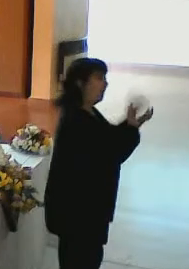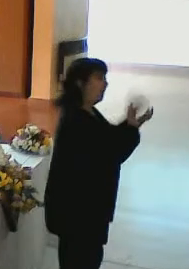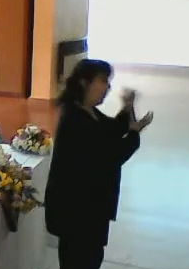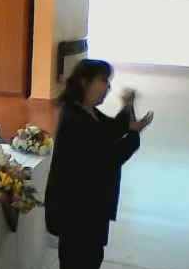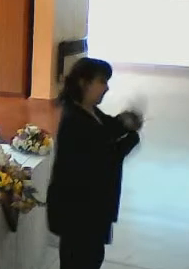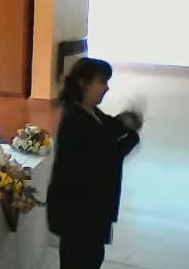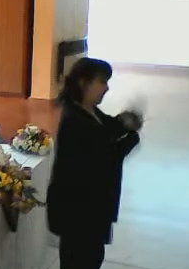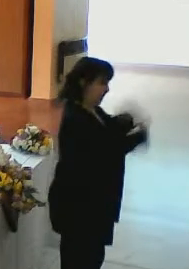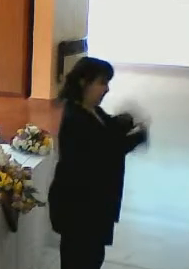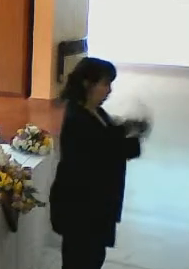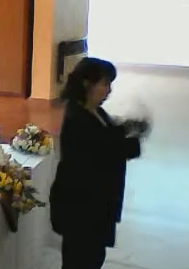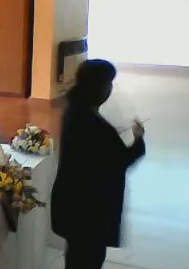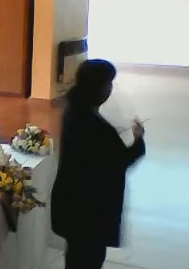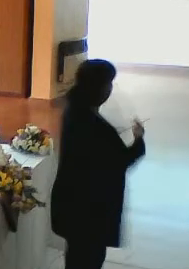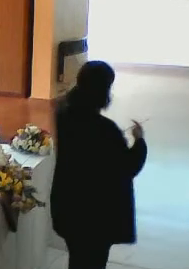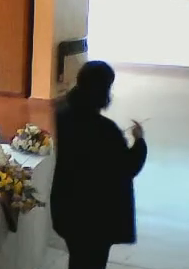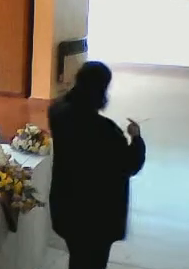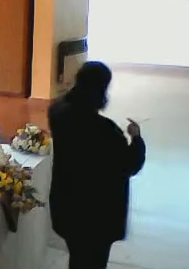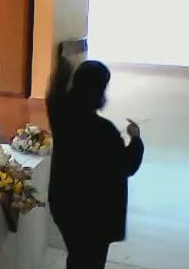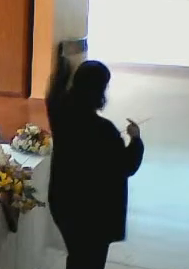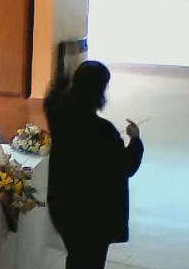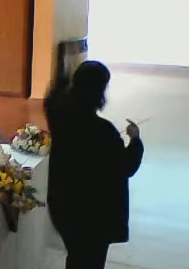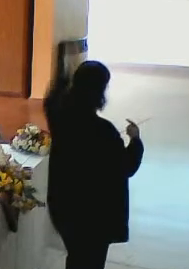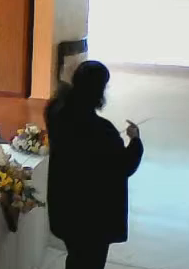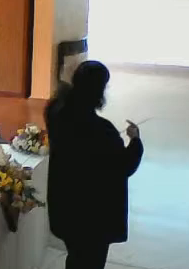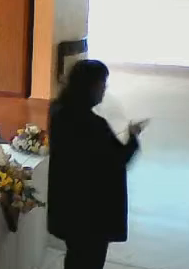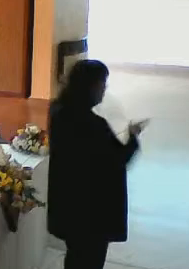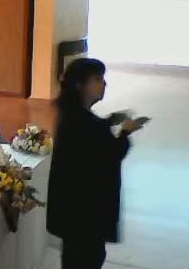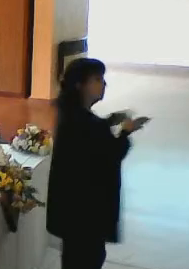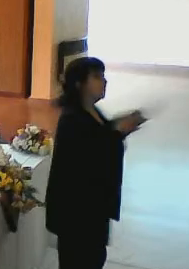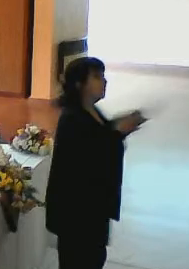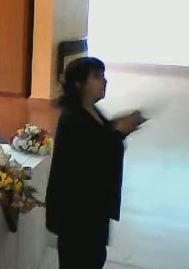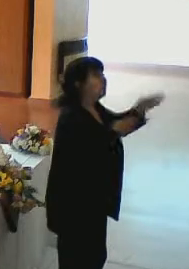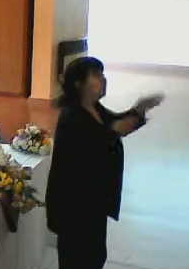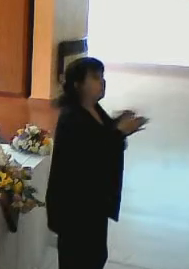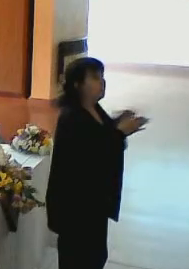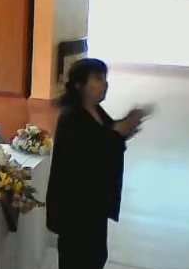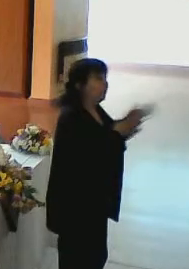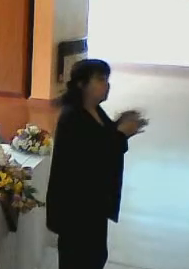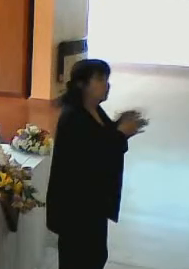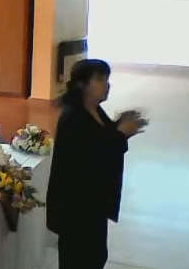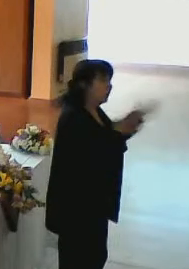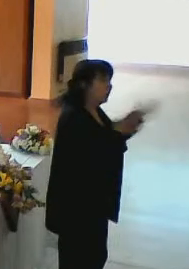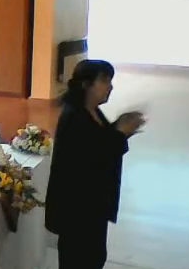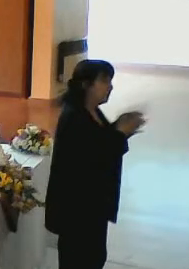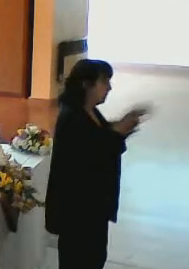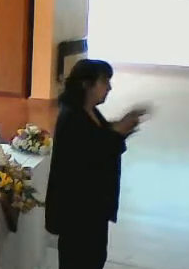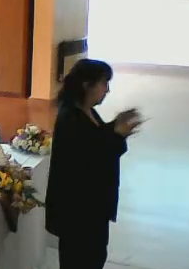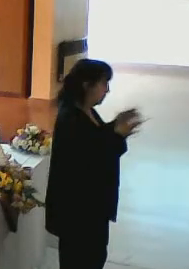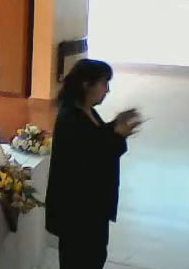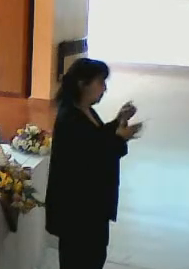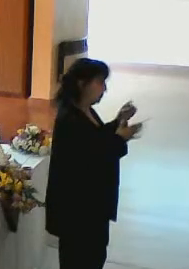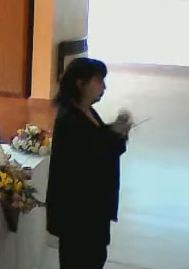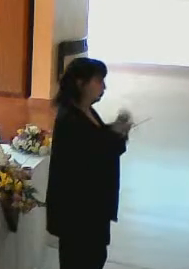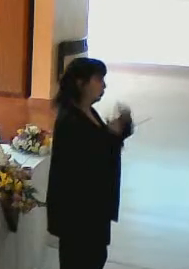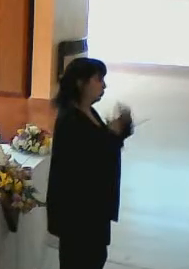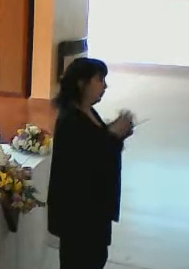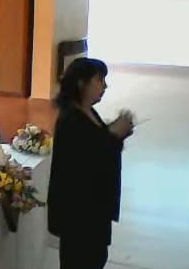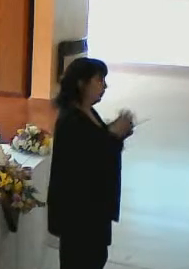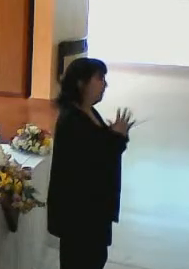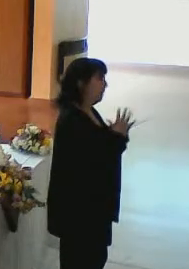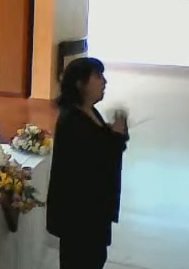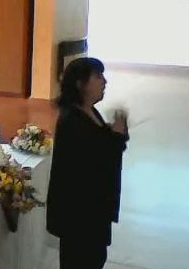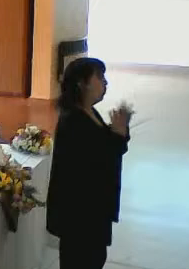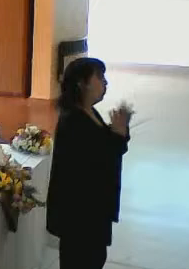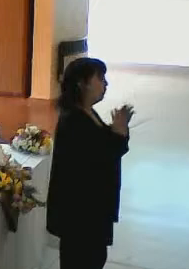ello, está la desviación. La desviación ya se está hablando de algo más grave, de que hay un